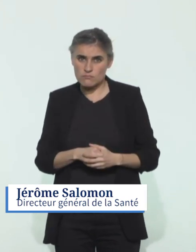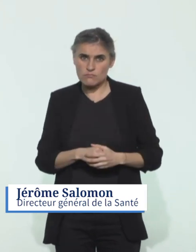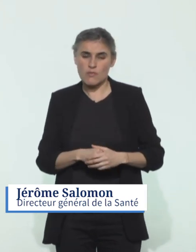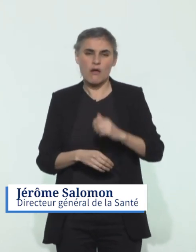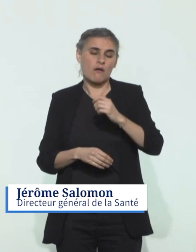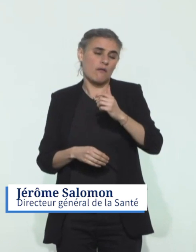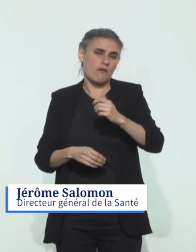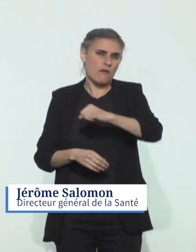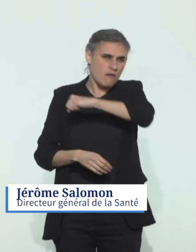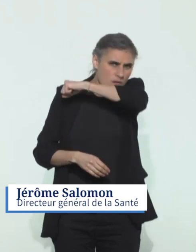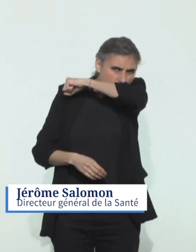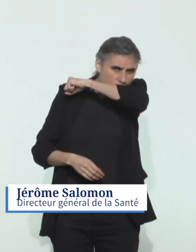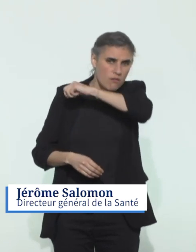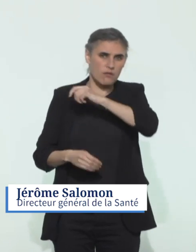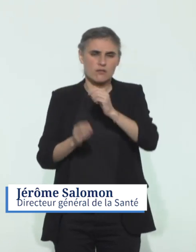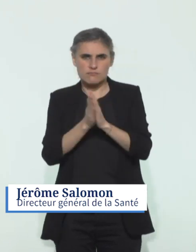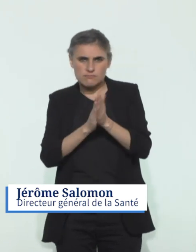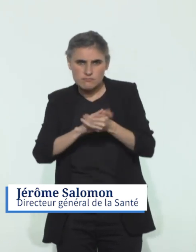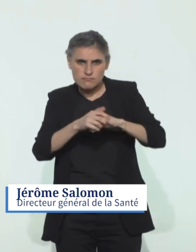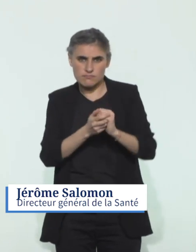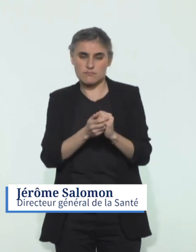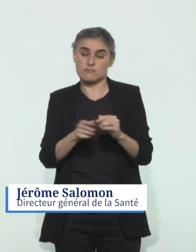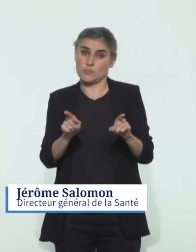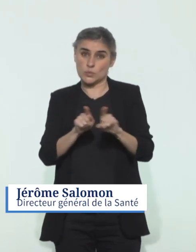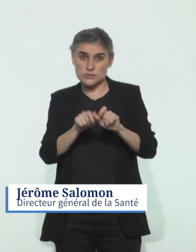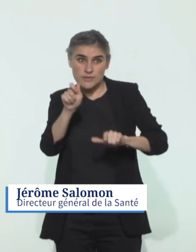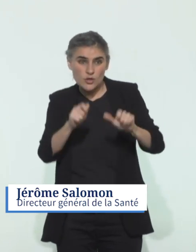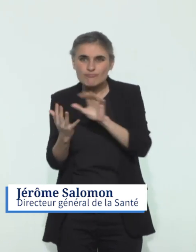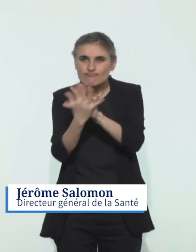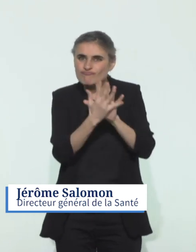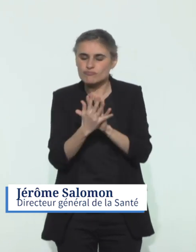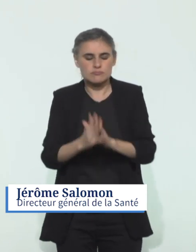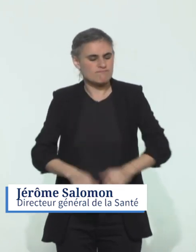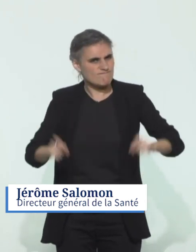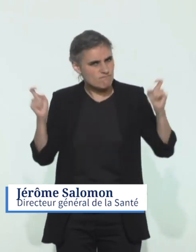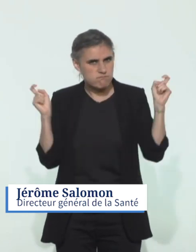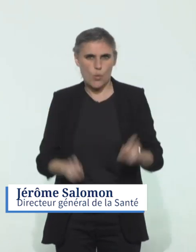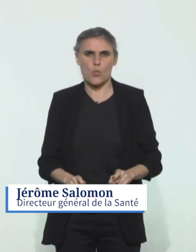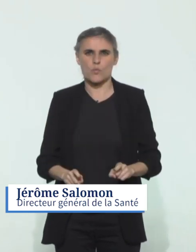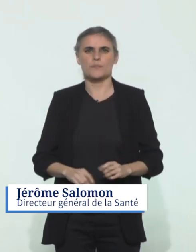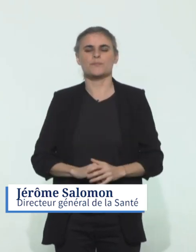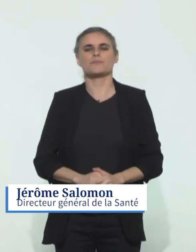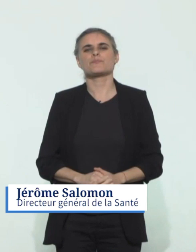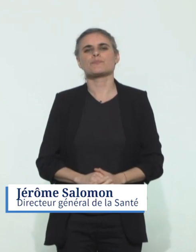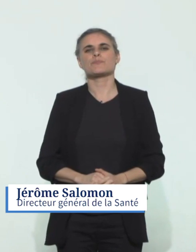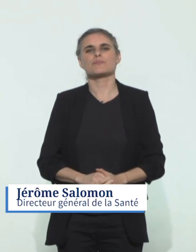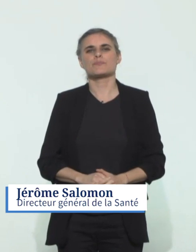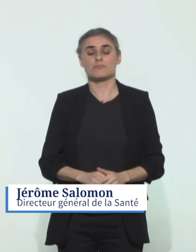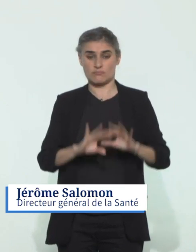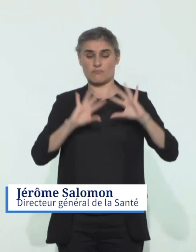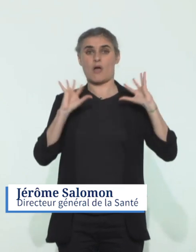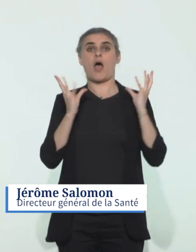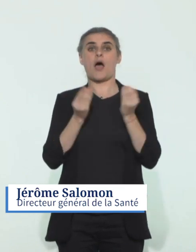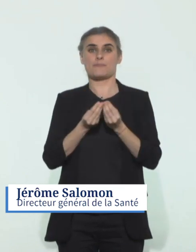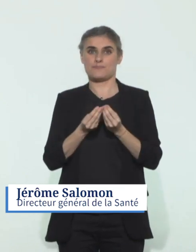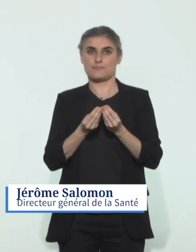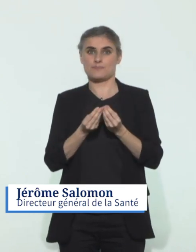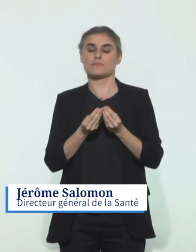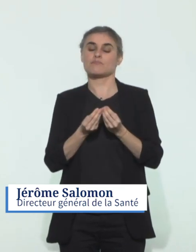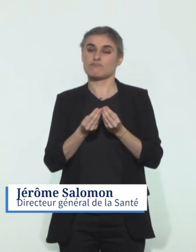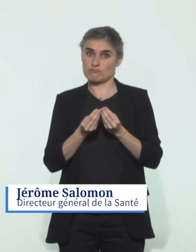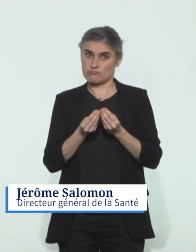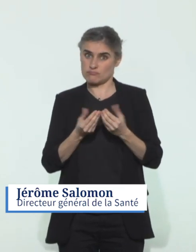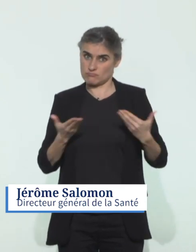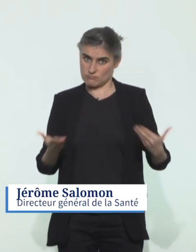barrières et la réduction volontaire et massive des contacts. Grâce à ces mesures, nous sommes en